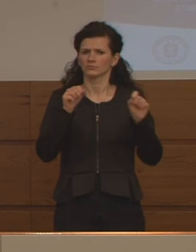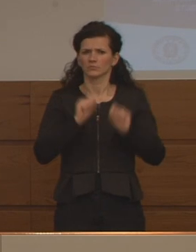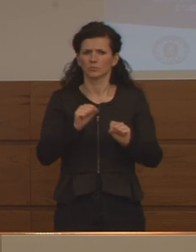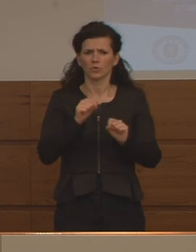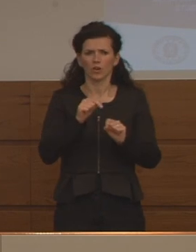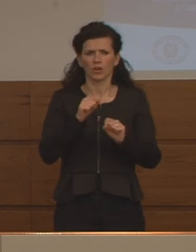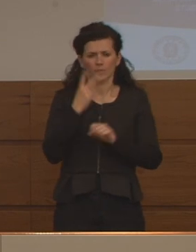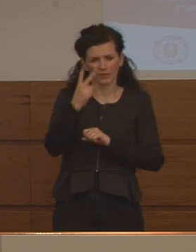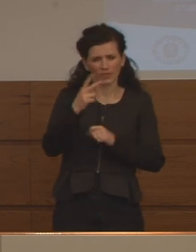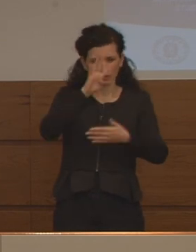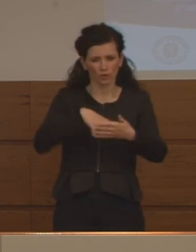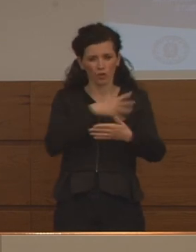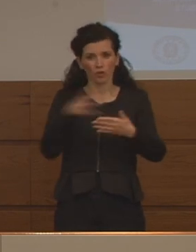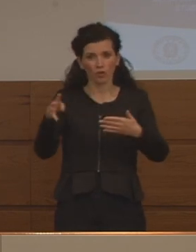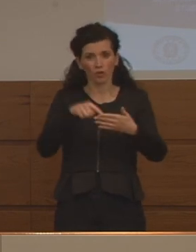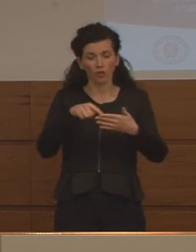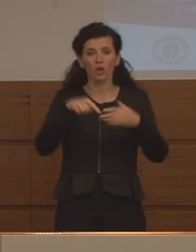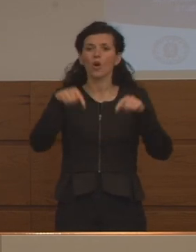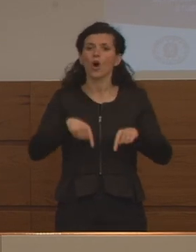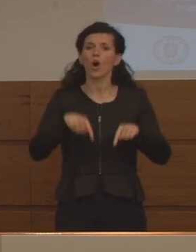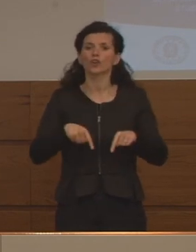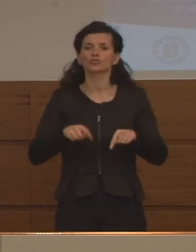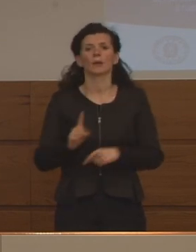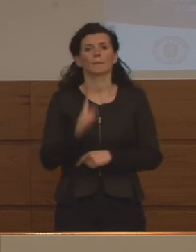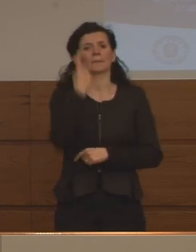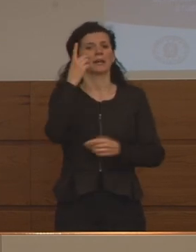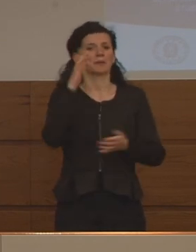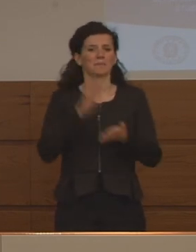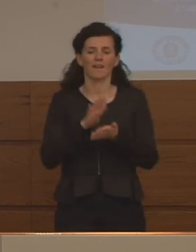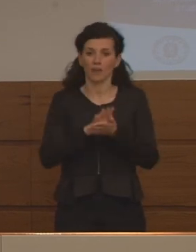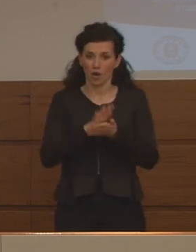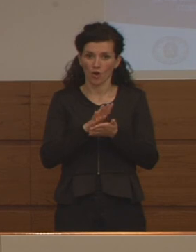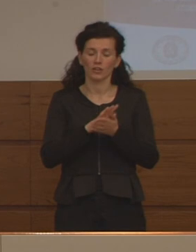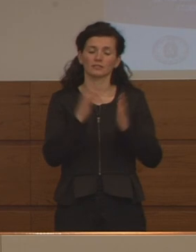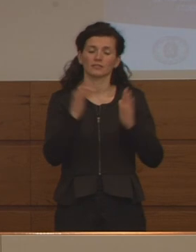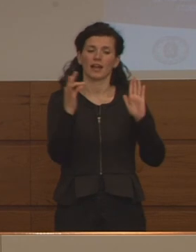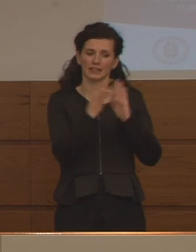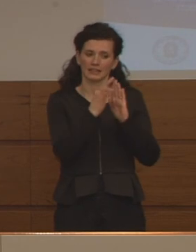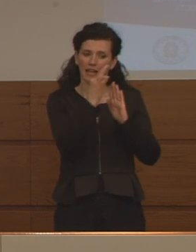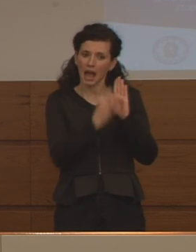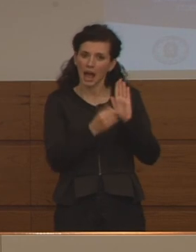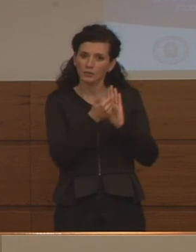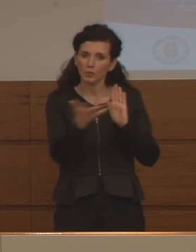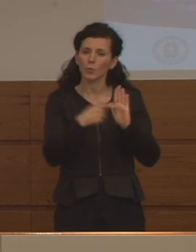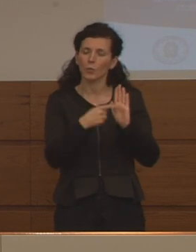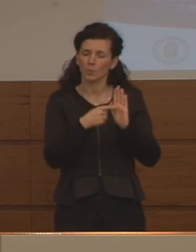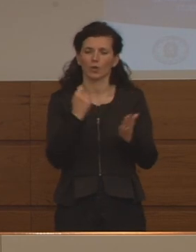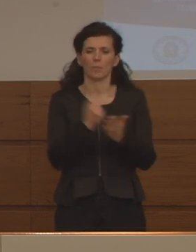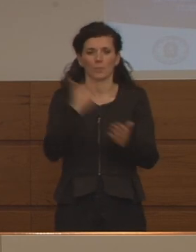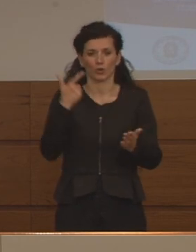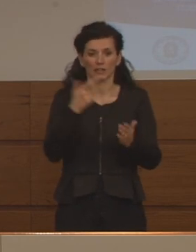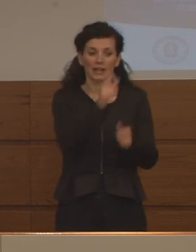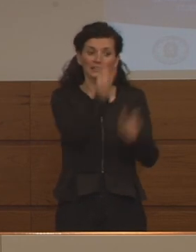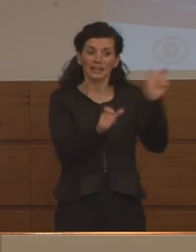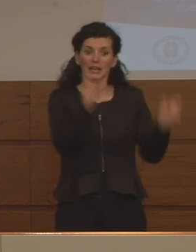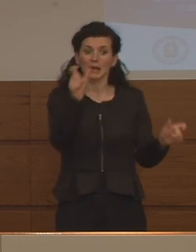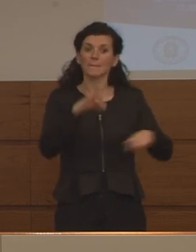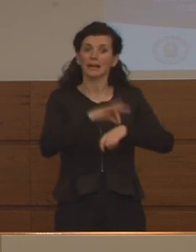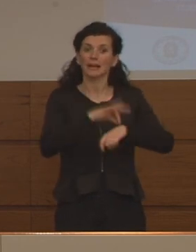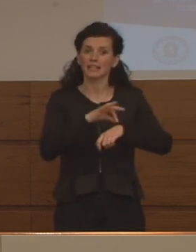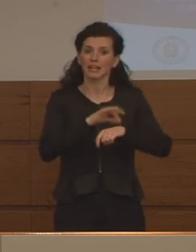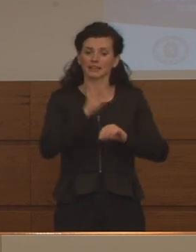vedere dal nostro prospetto che oggi per la prima volta abbiamo un dato molto importante il numero dei pazienti in